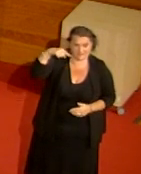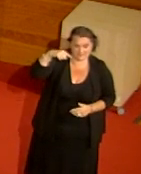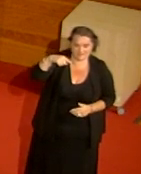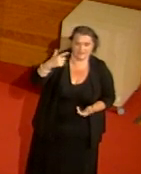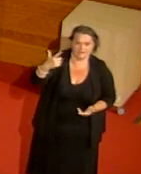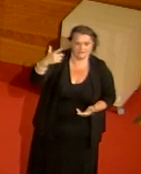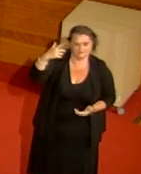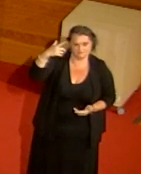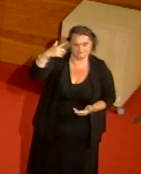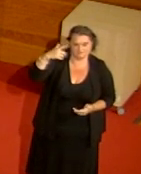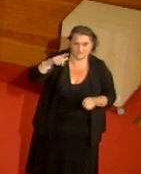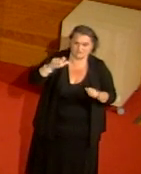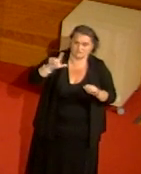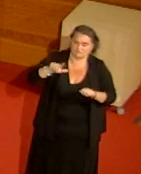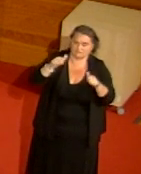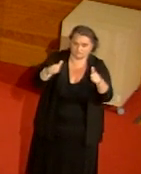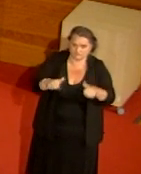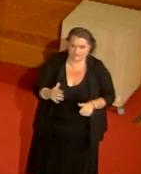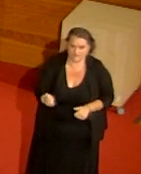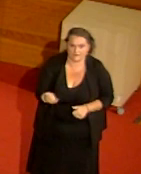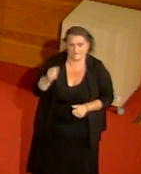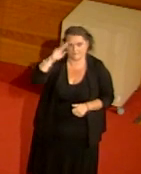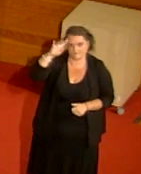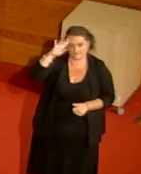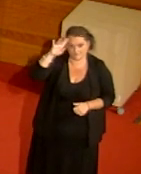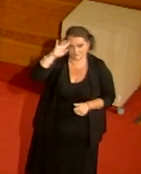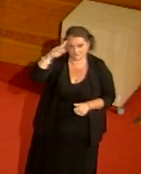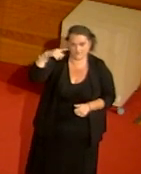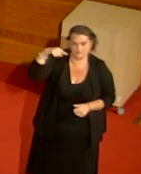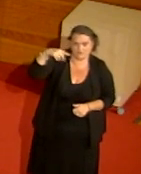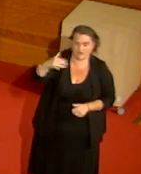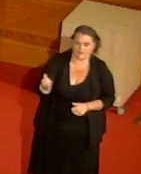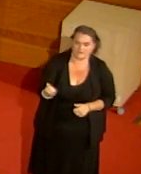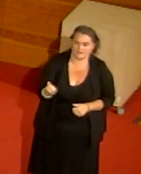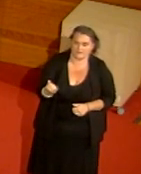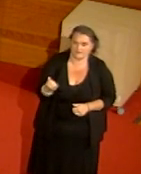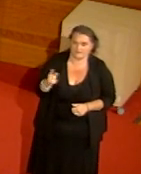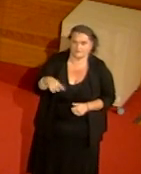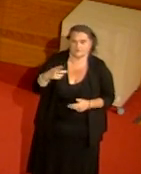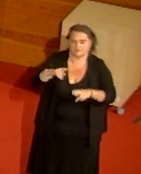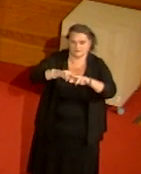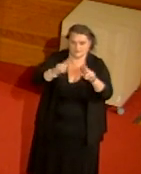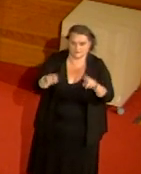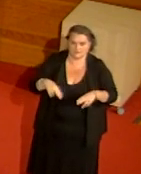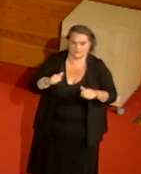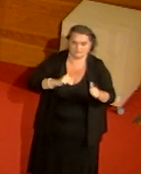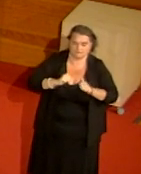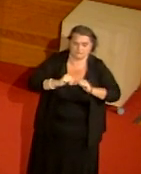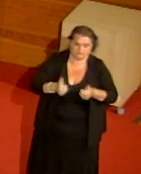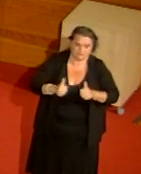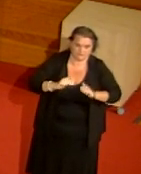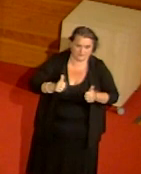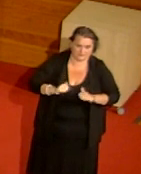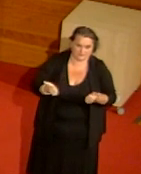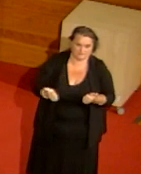kultura antropolog lient filosofia politi dokor eta soran naar masterra duela